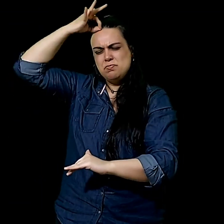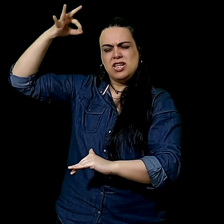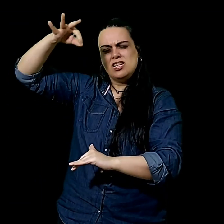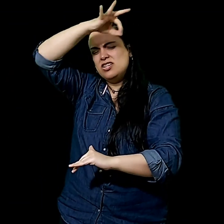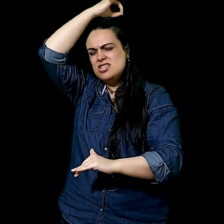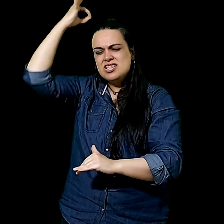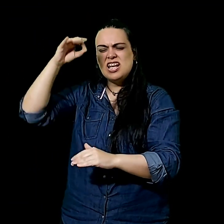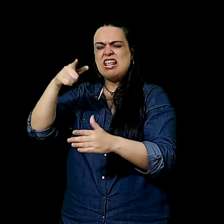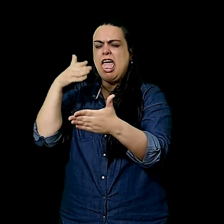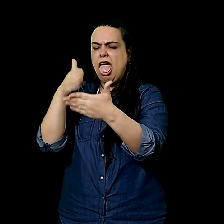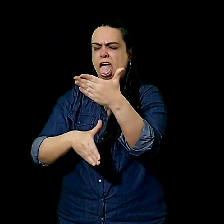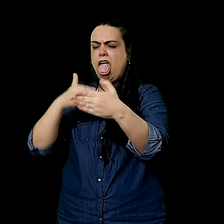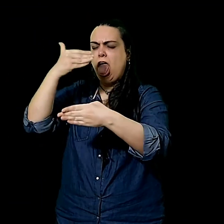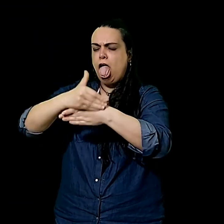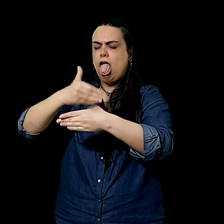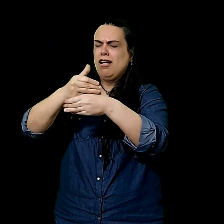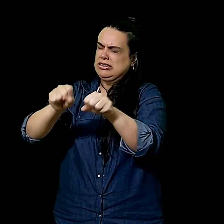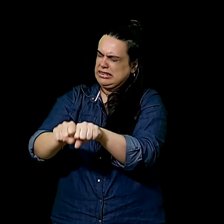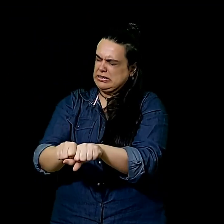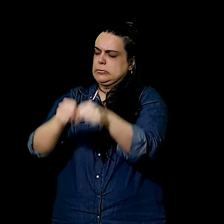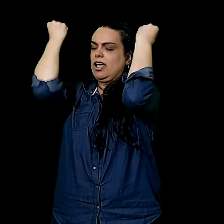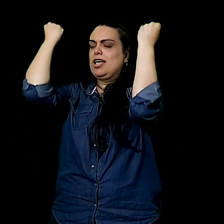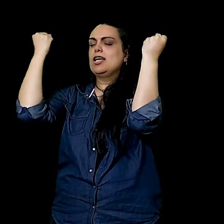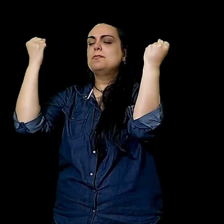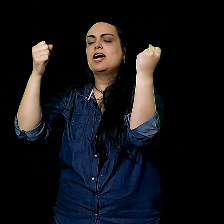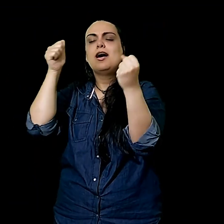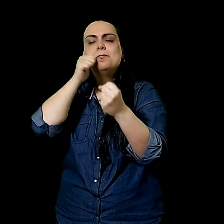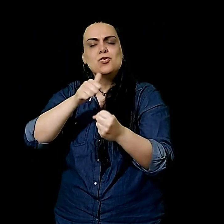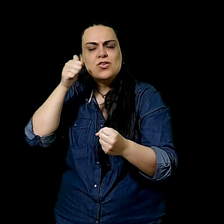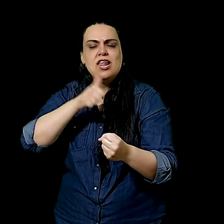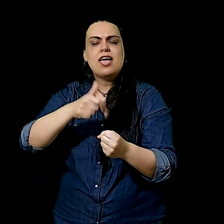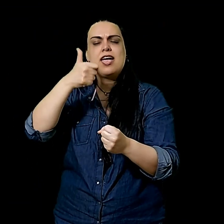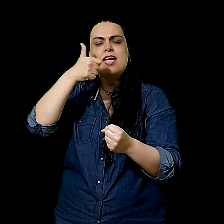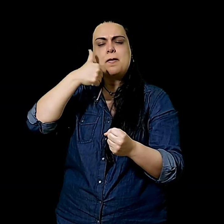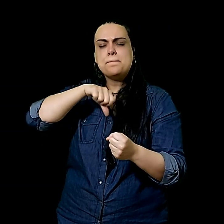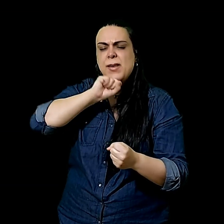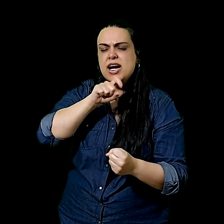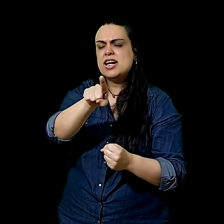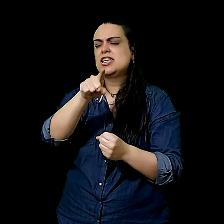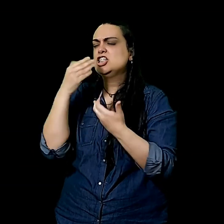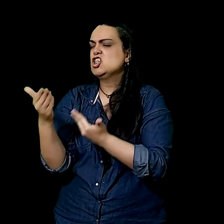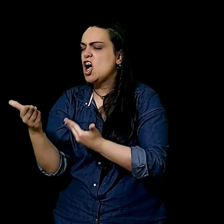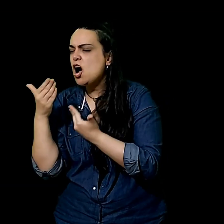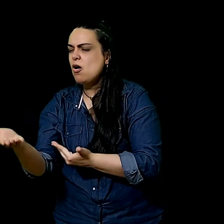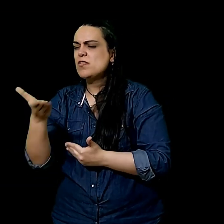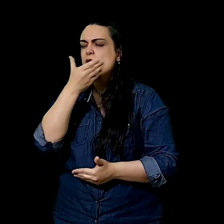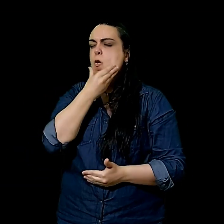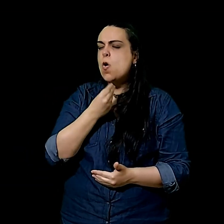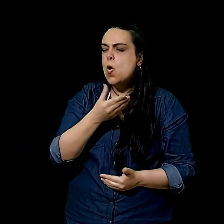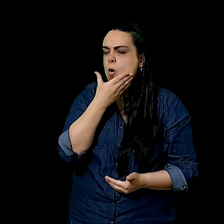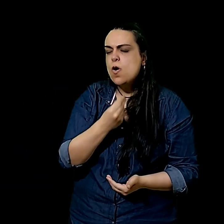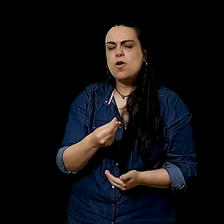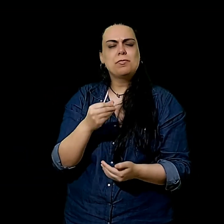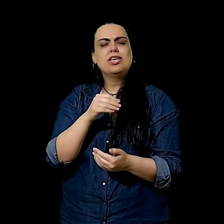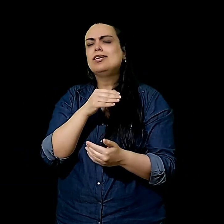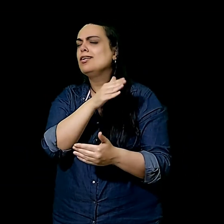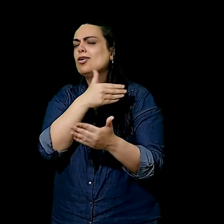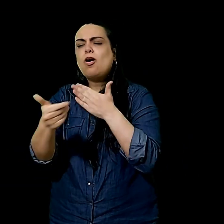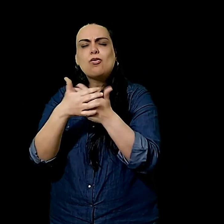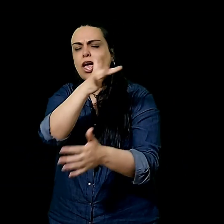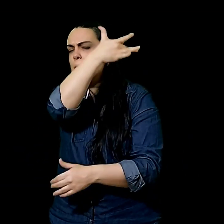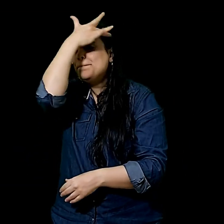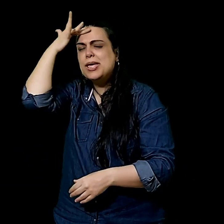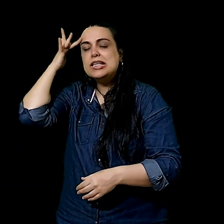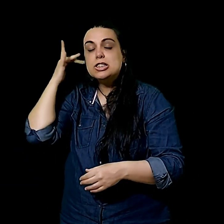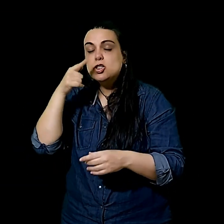teu povo hoje, Senhor. Que essa Sim, mulher, Deus. que essa dona de casa, que essa mãe, que essa jovem, esse homem que está nos assistindo agora, que